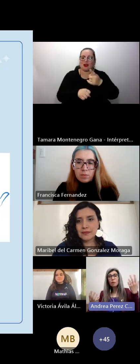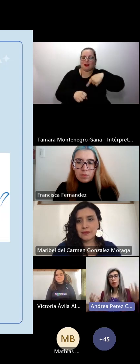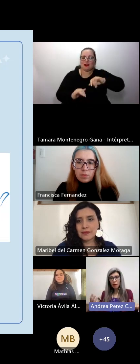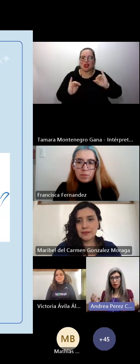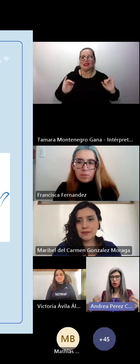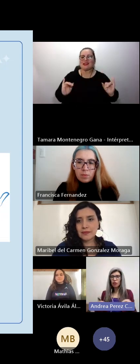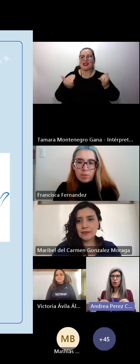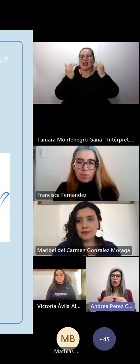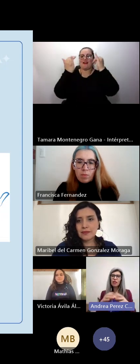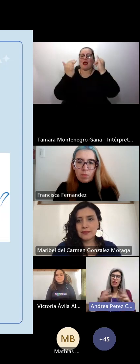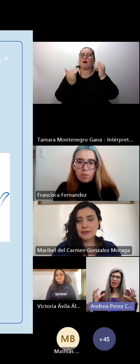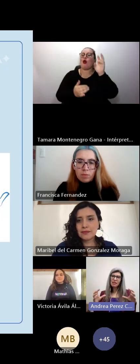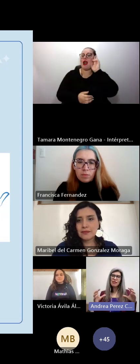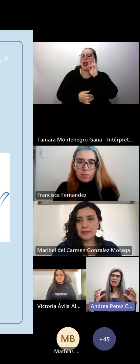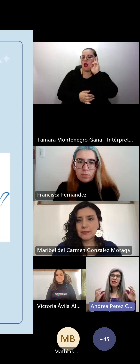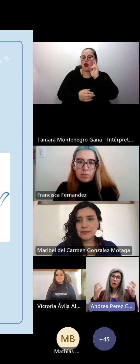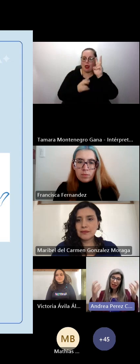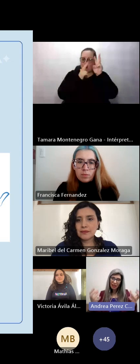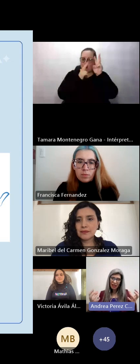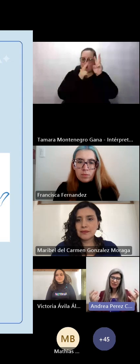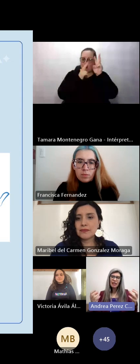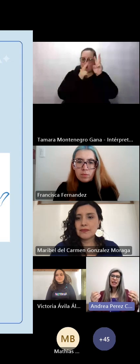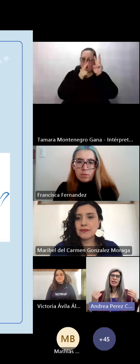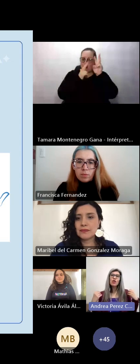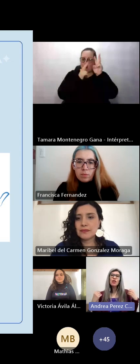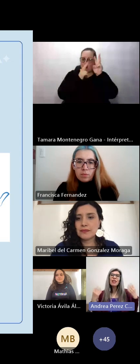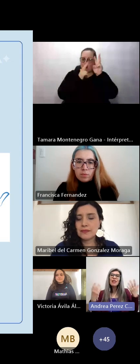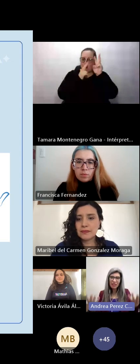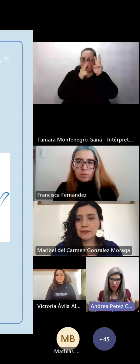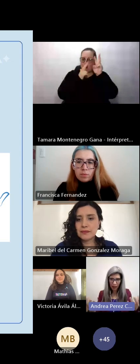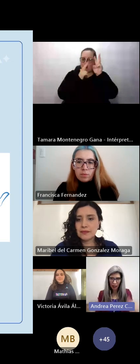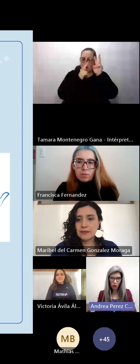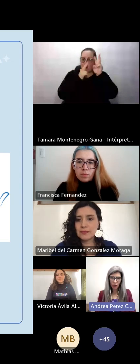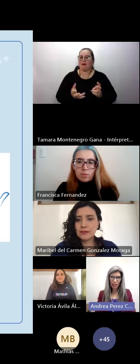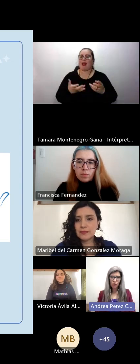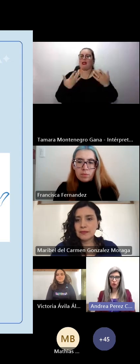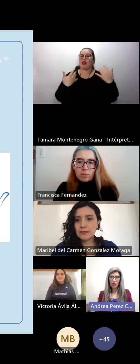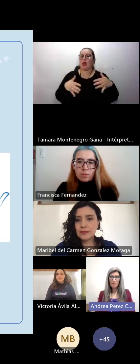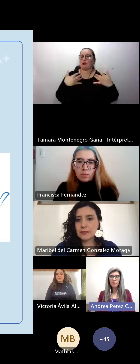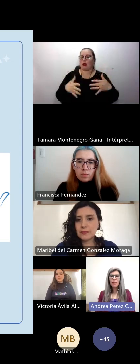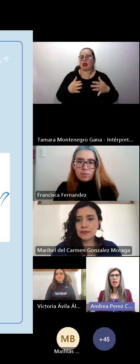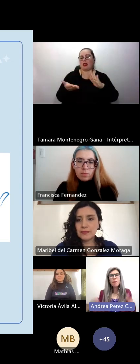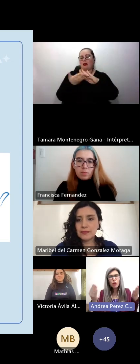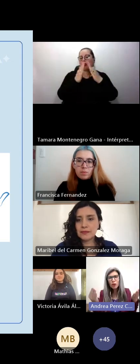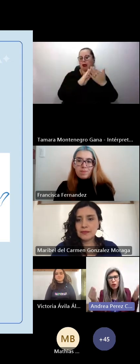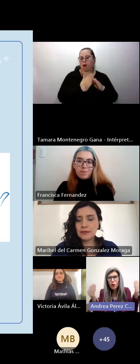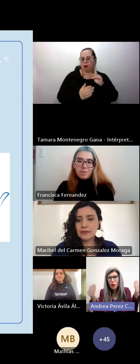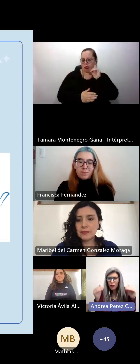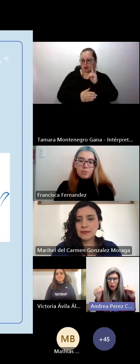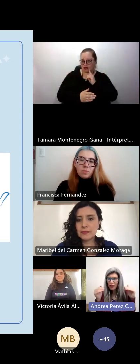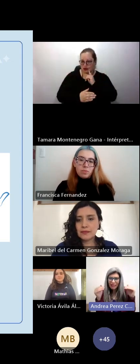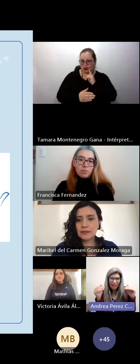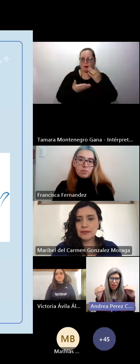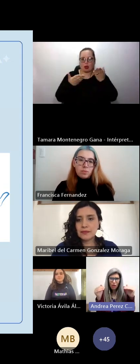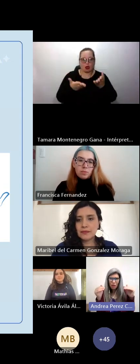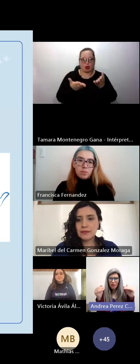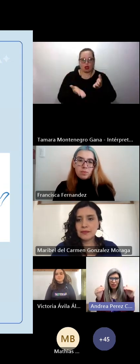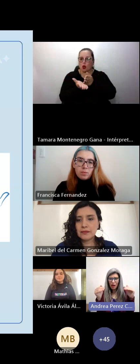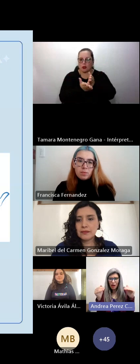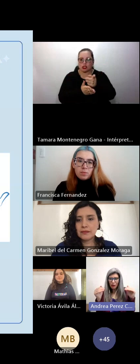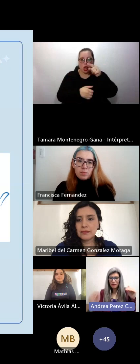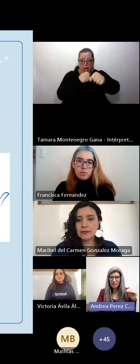celebramos y conmemoramos, ¿no es cierto?, días y temáticas que son relevantes para la comunidad sorda. Pero esto no partió este